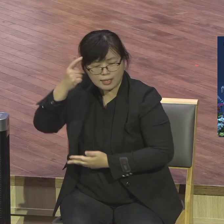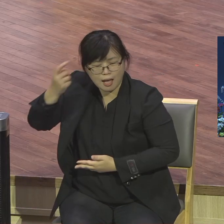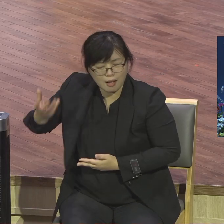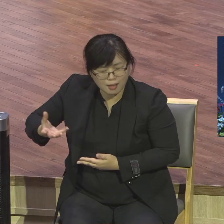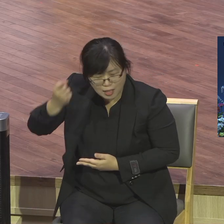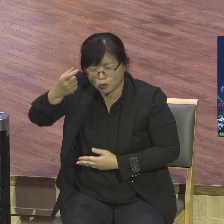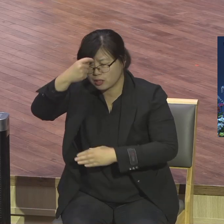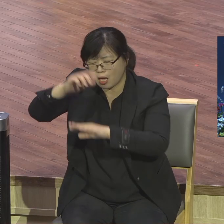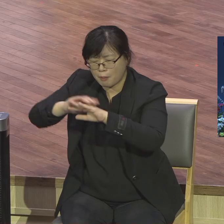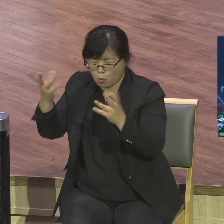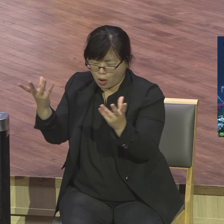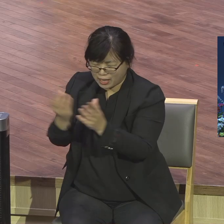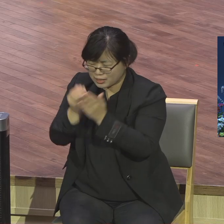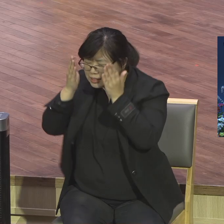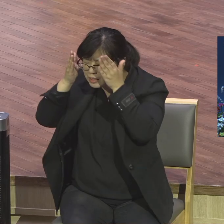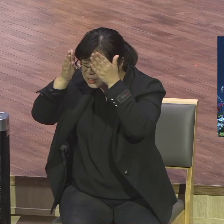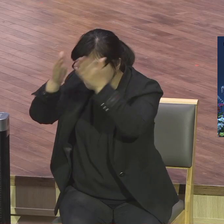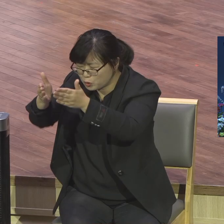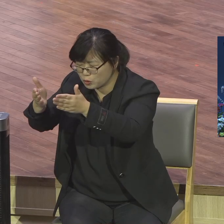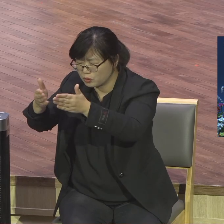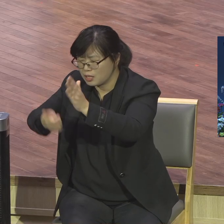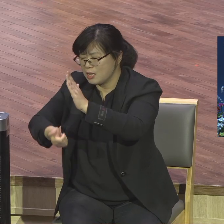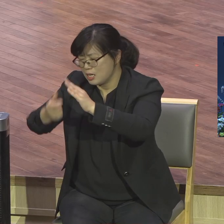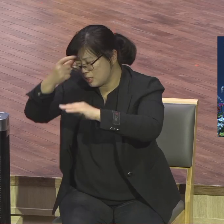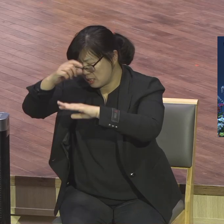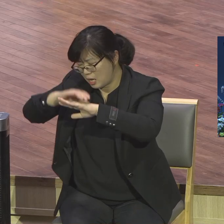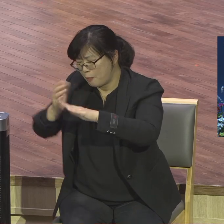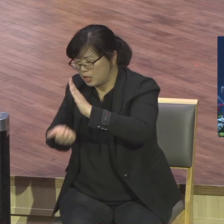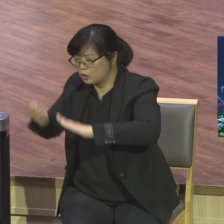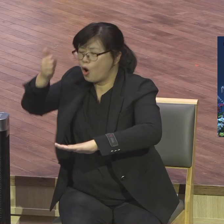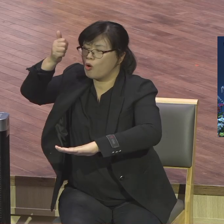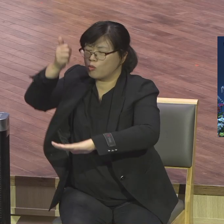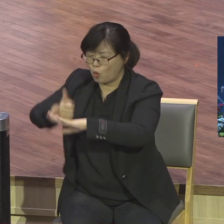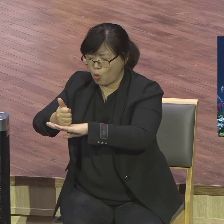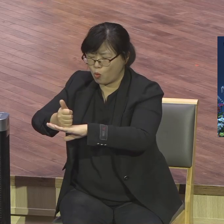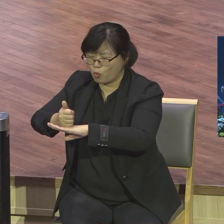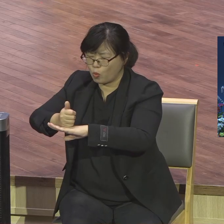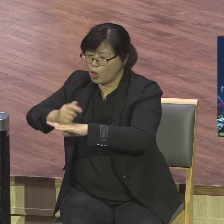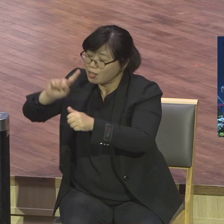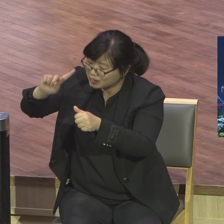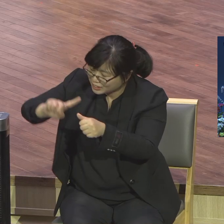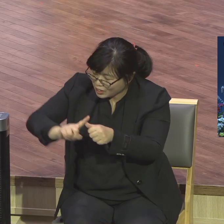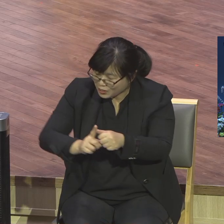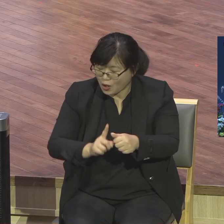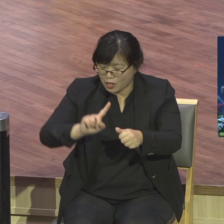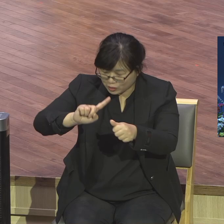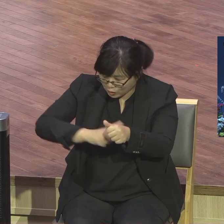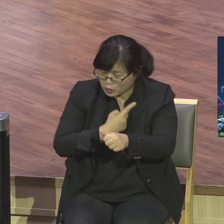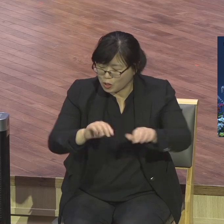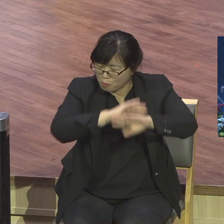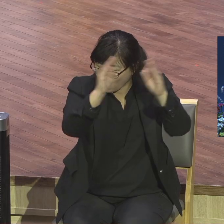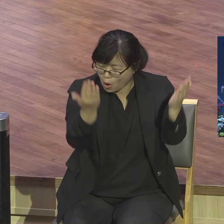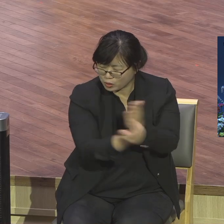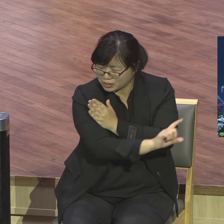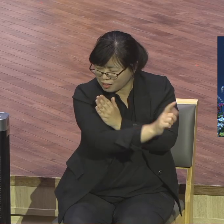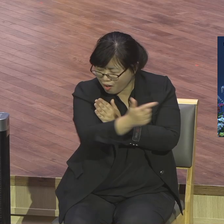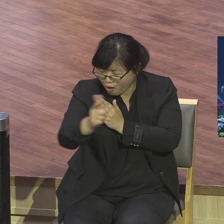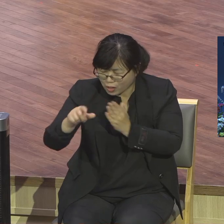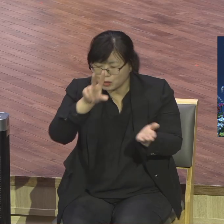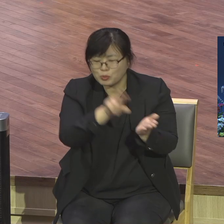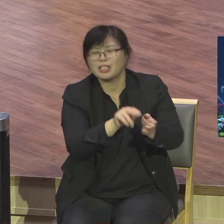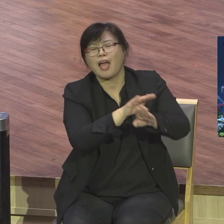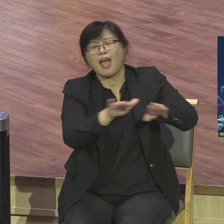온전히 들어줍으로 참으로 예배를 통한 모든 응답 치유 다 받는 우리 영계의 모든 성도들을